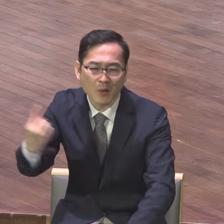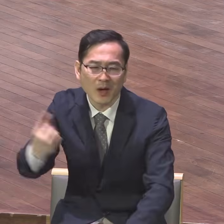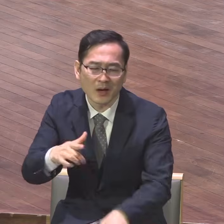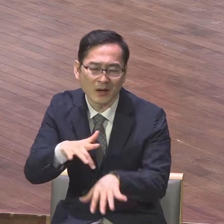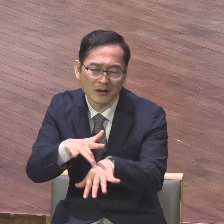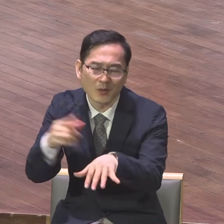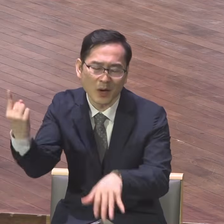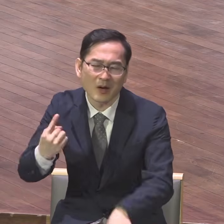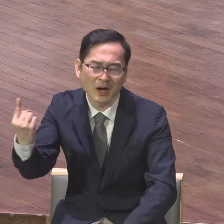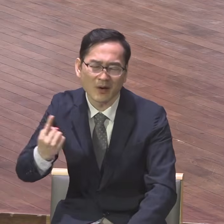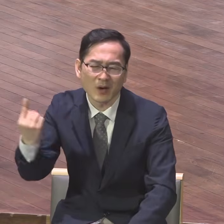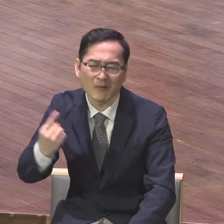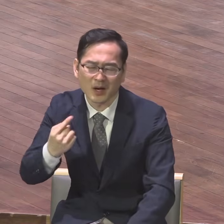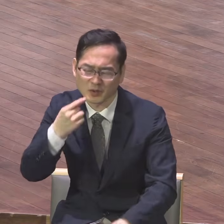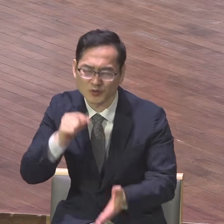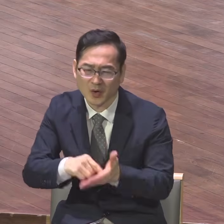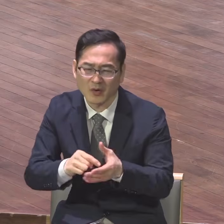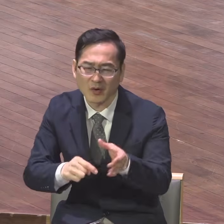여기에